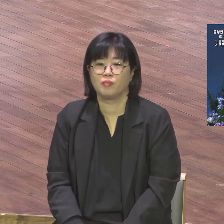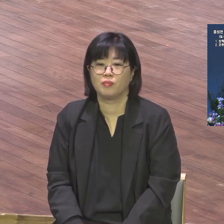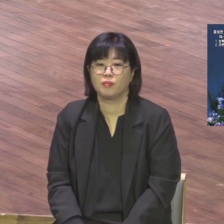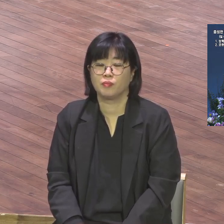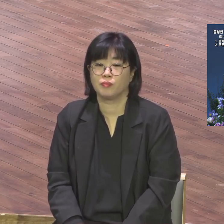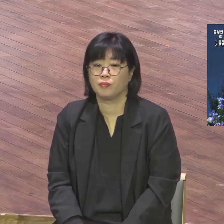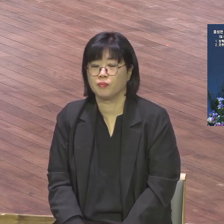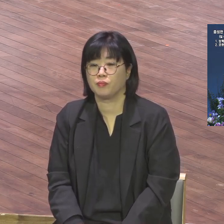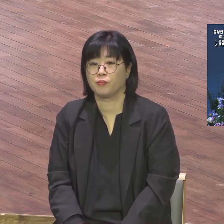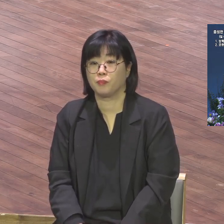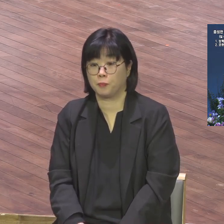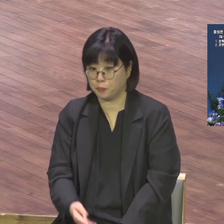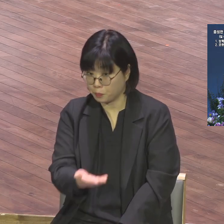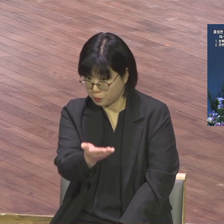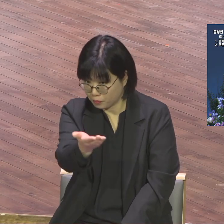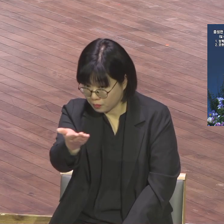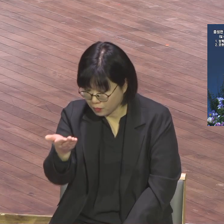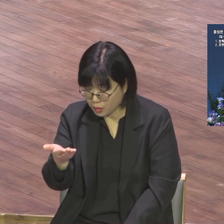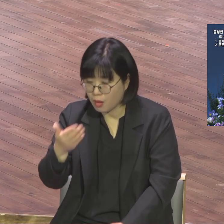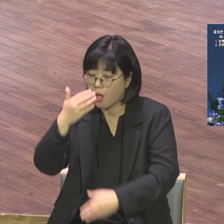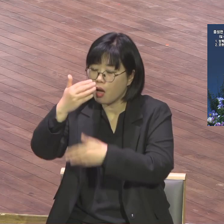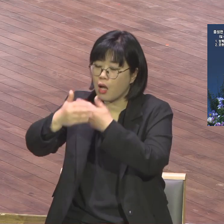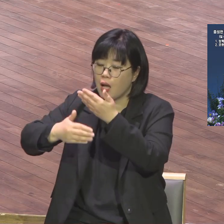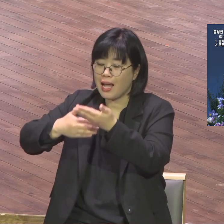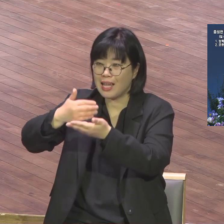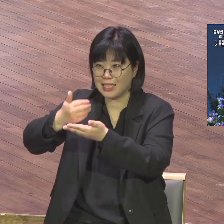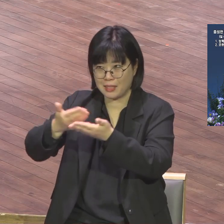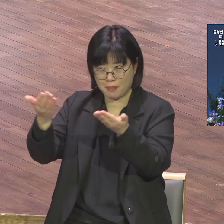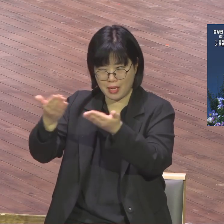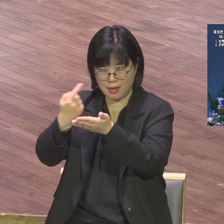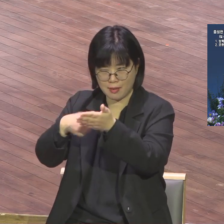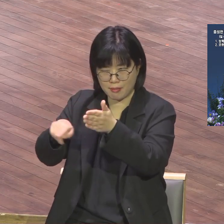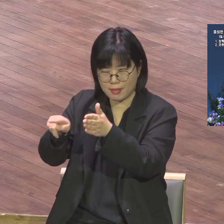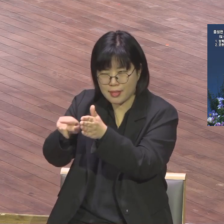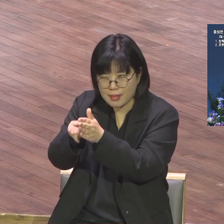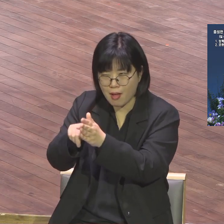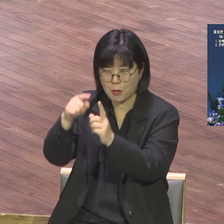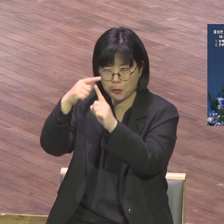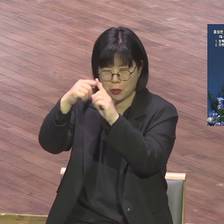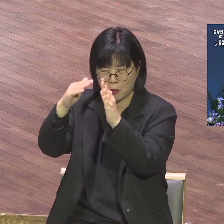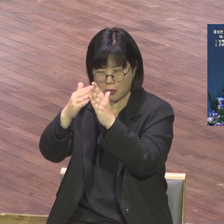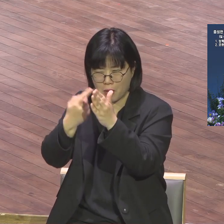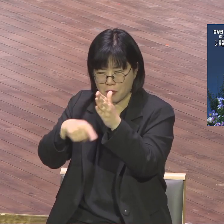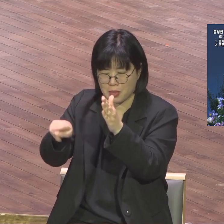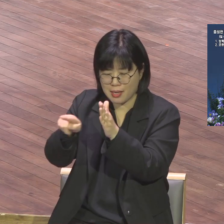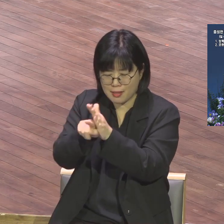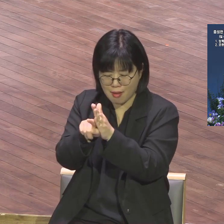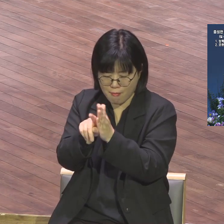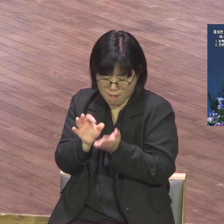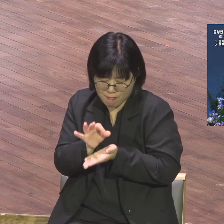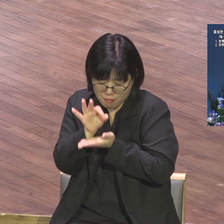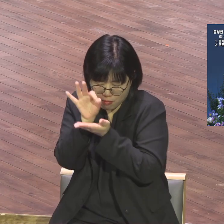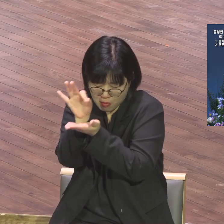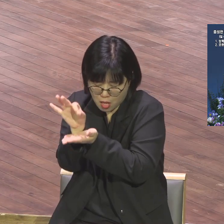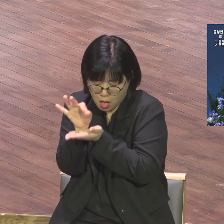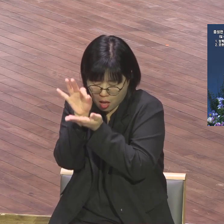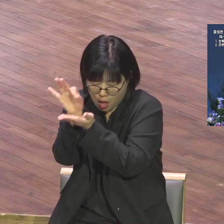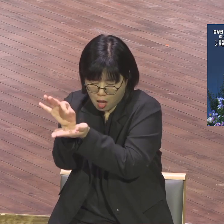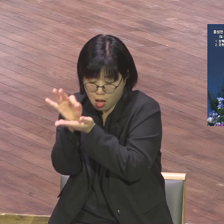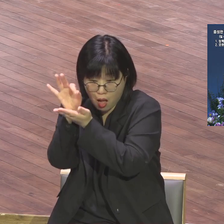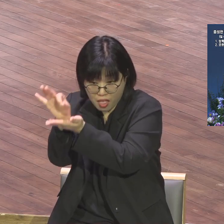여러분이요, 하나님 나라 확장을 위해서, 복음 사역 위해서 드린 물질을 하나님께서 일일이 다